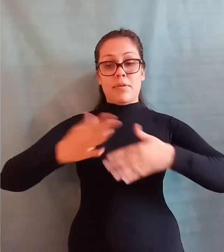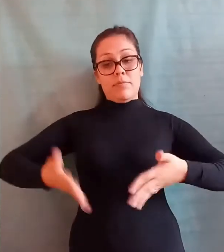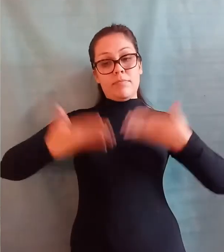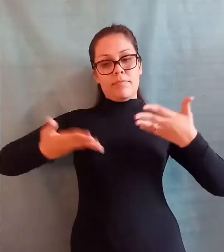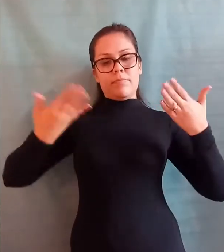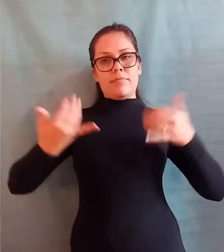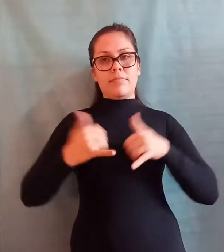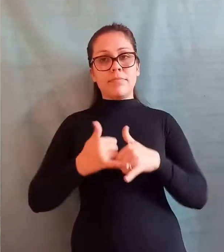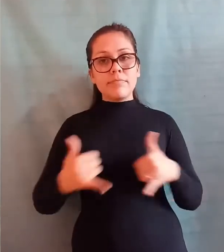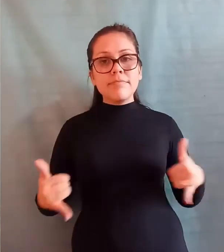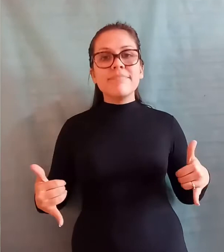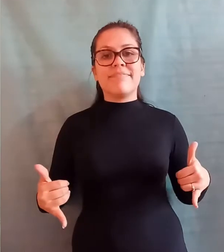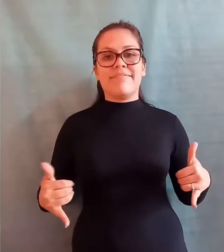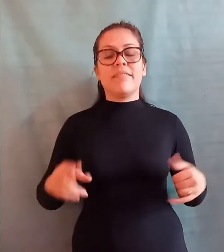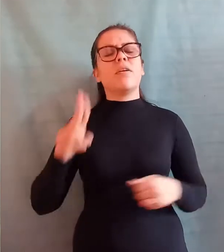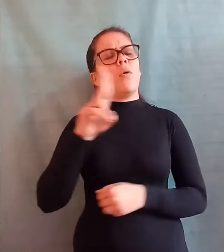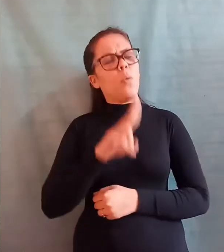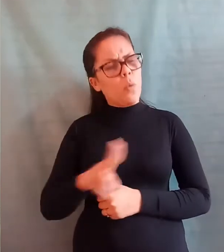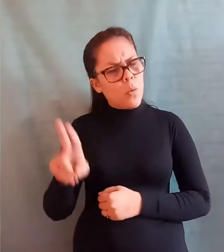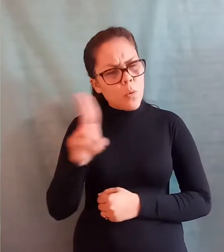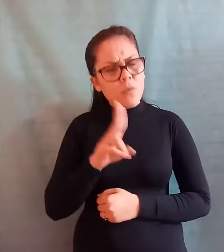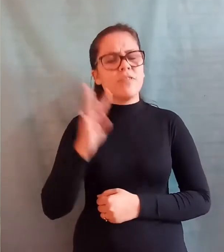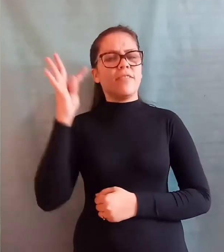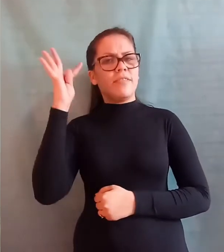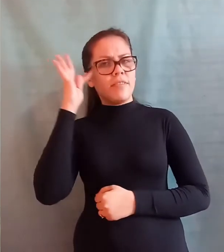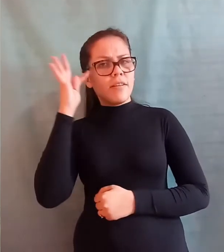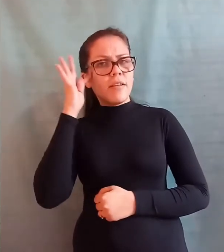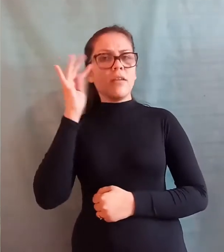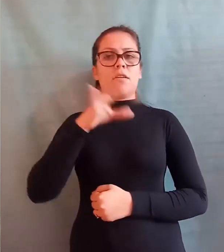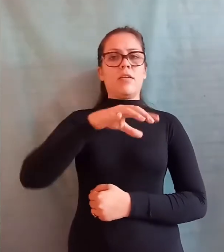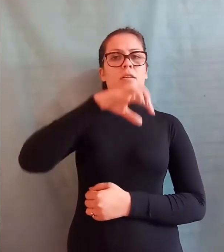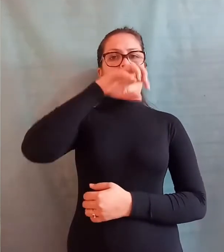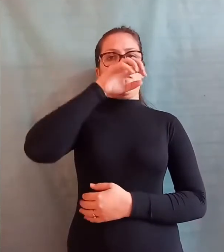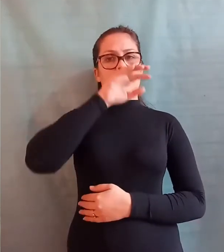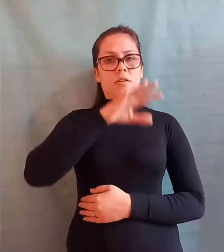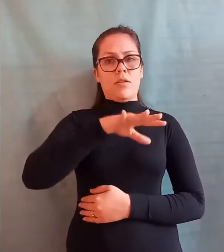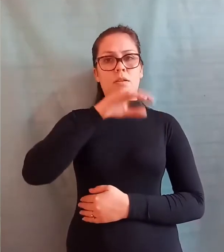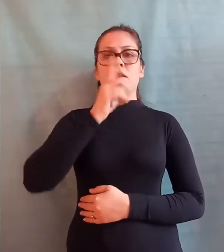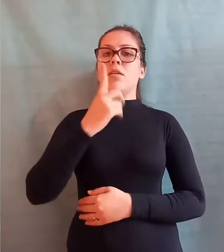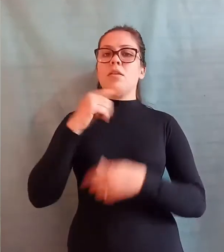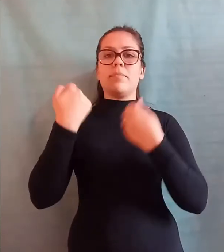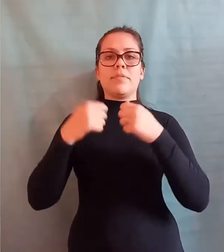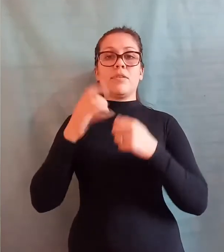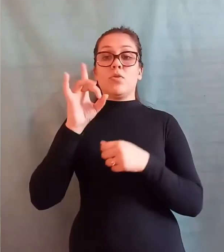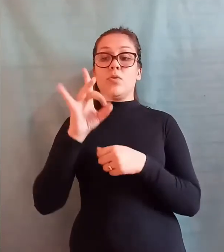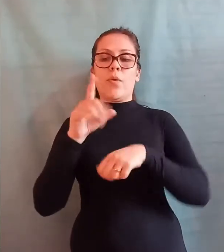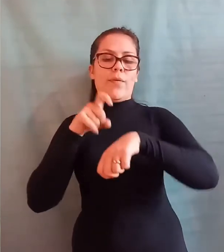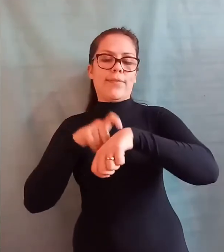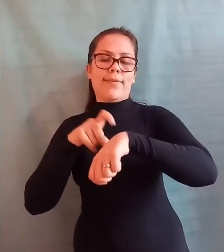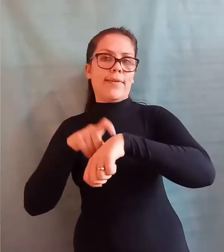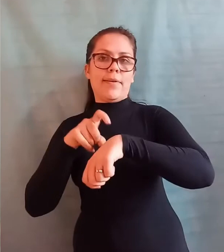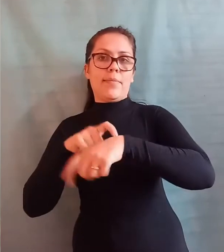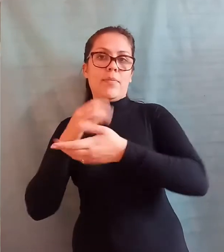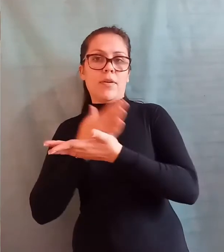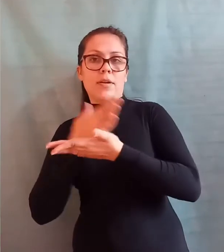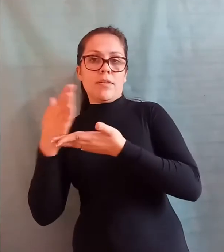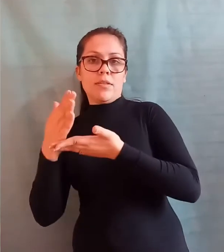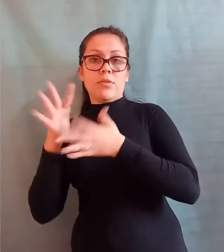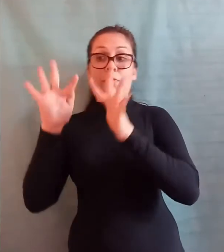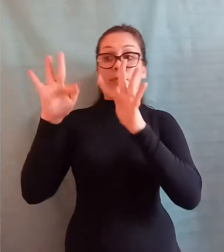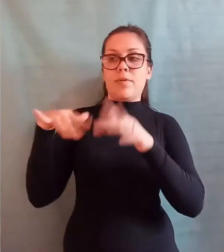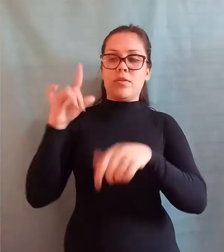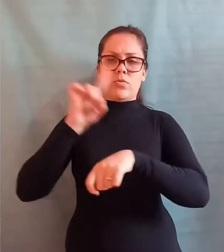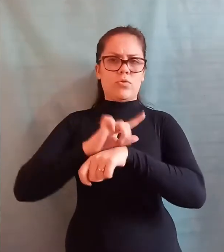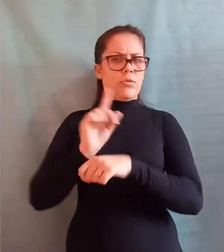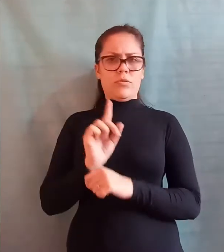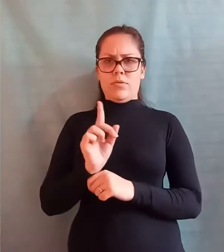corpo. Então, usem e abusem dessas técnicas de respiração. Vocês não precisam só fazer no momento, no início ou no